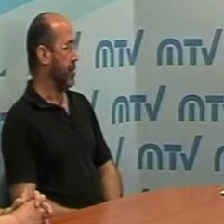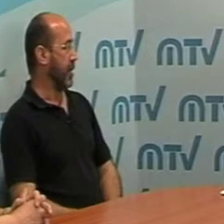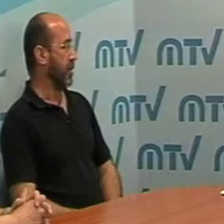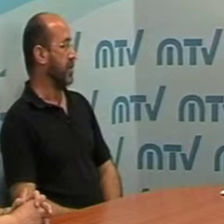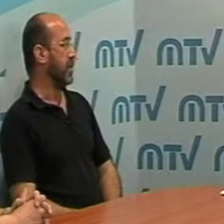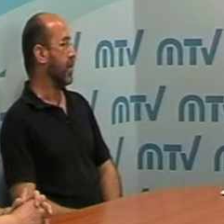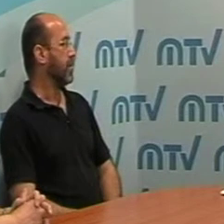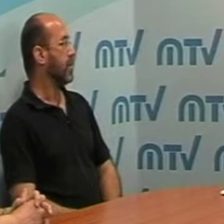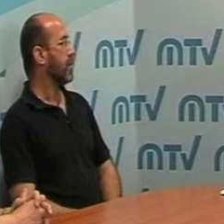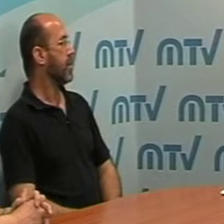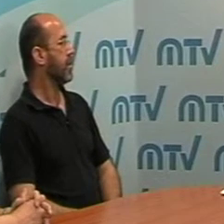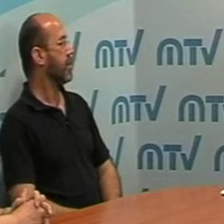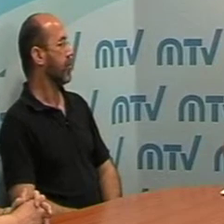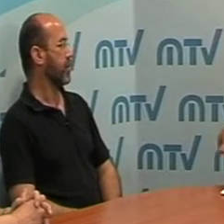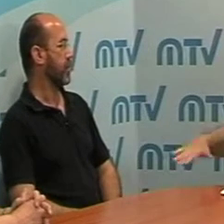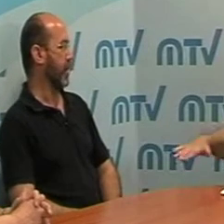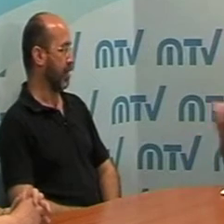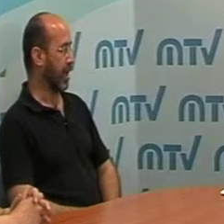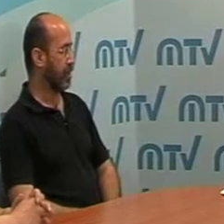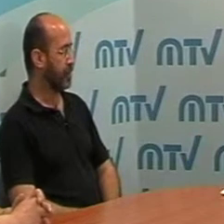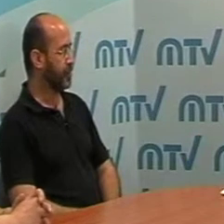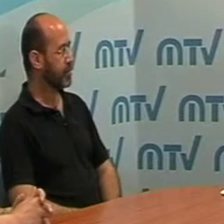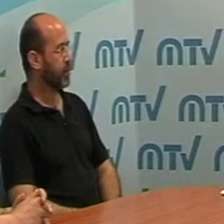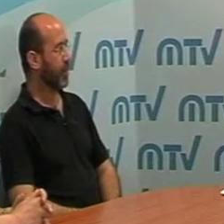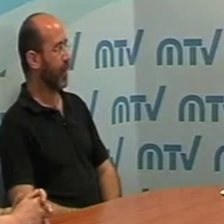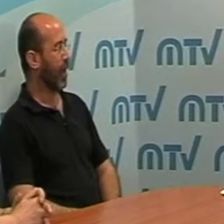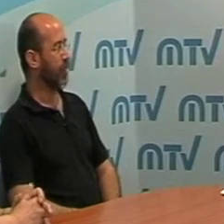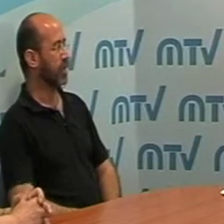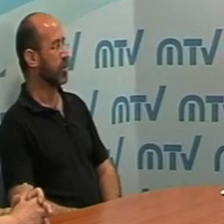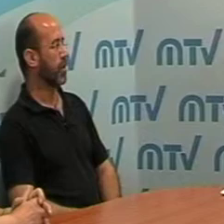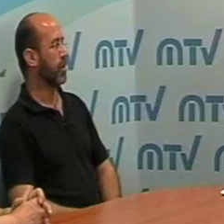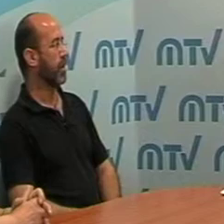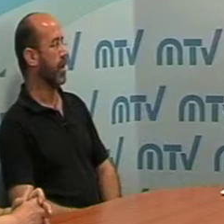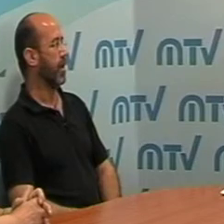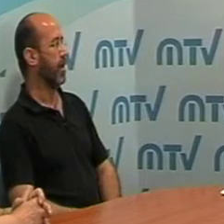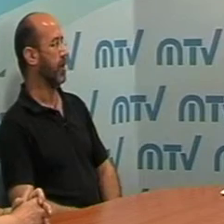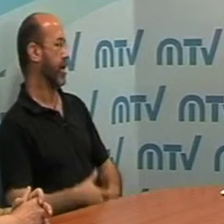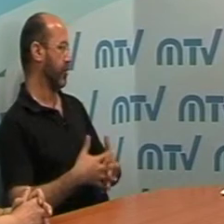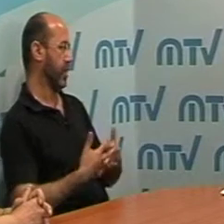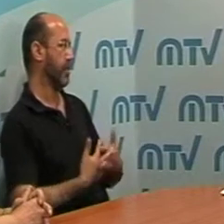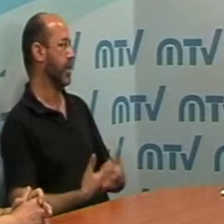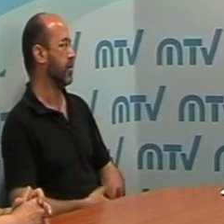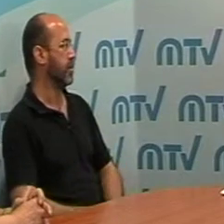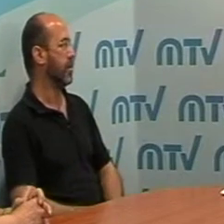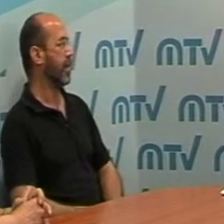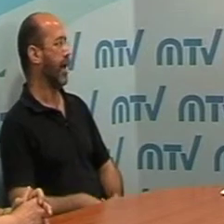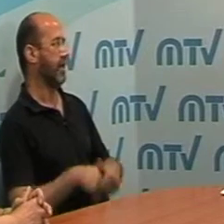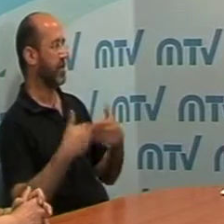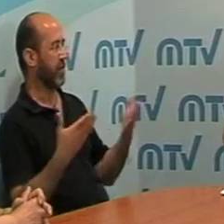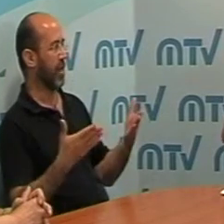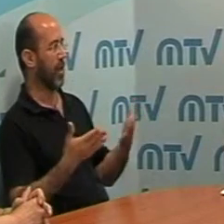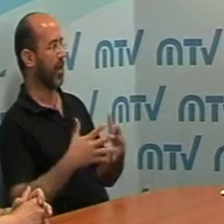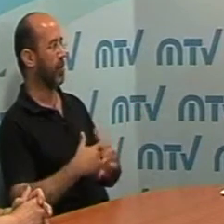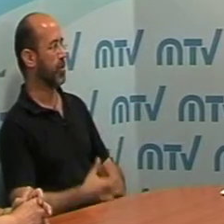Bueno, pues mi signo, cuando era pequeño, habían sordos, por ejemplo, te comento, a